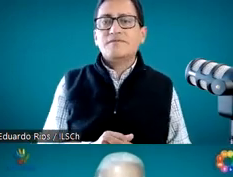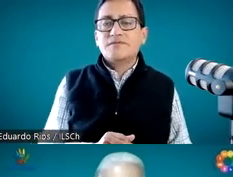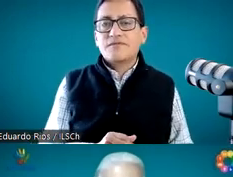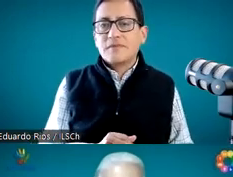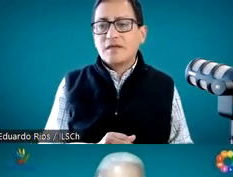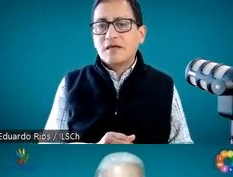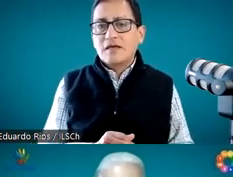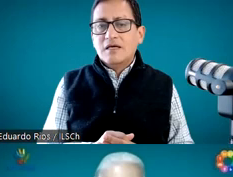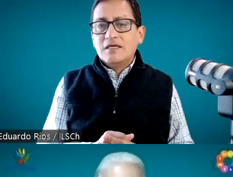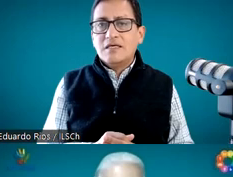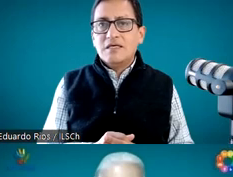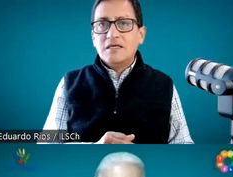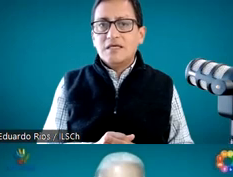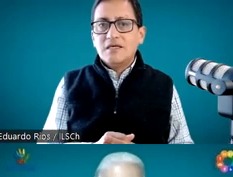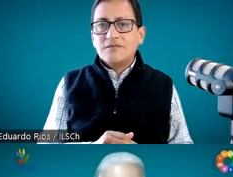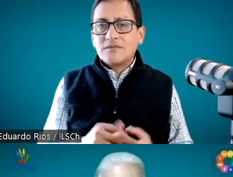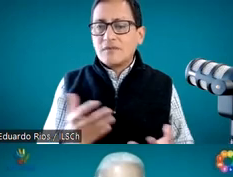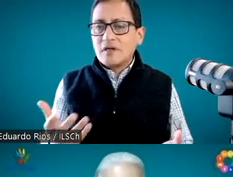encuentran y